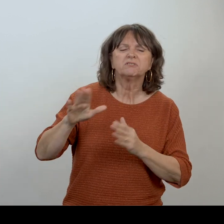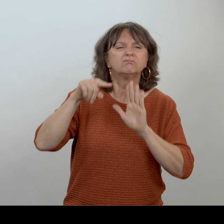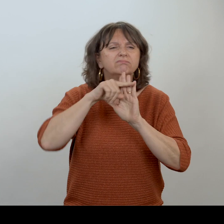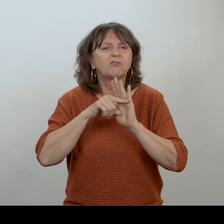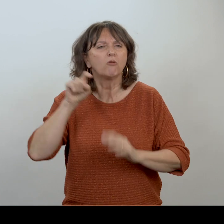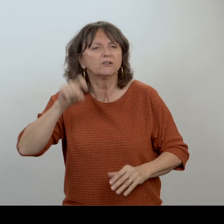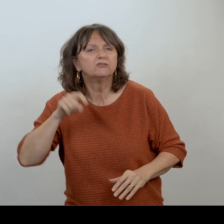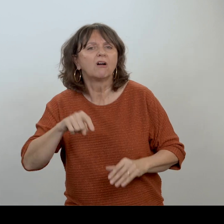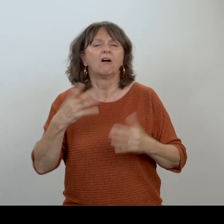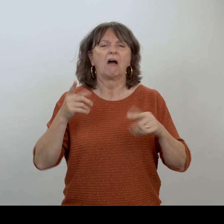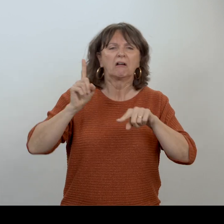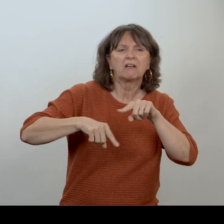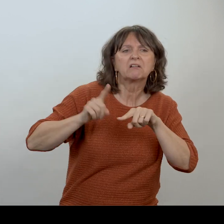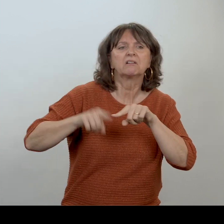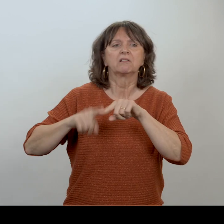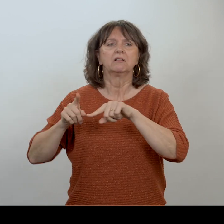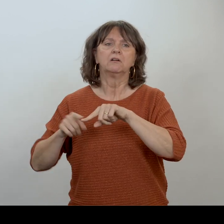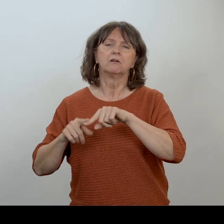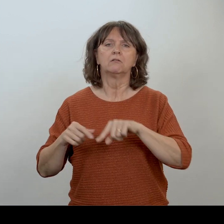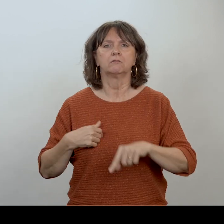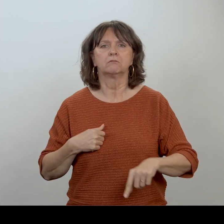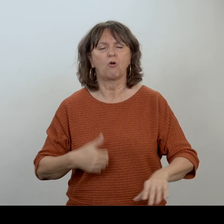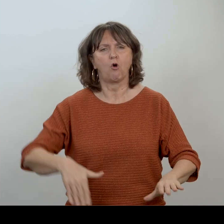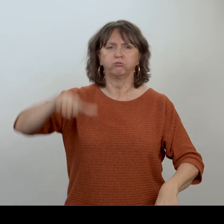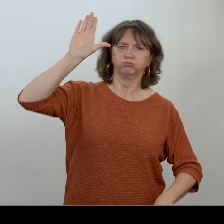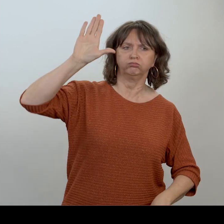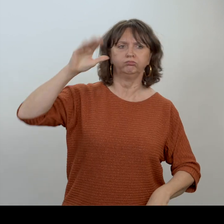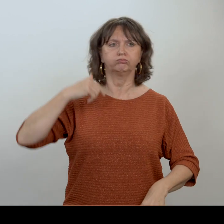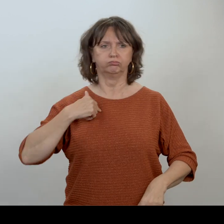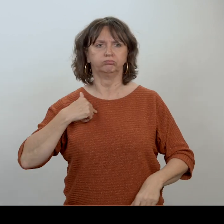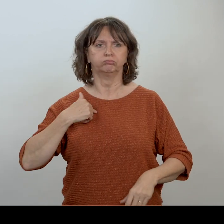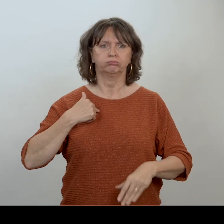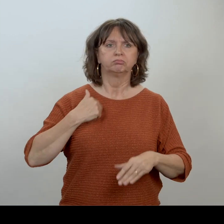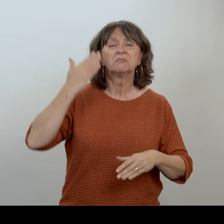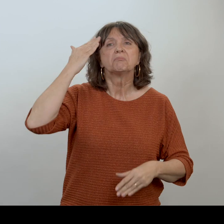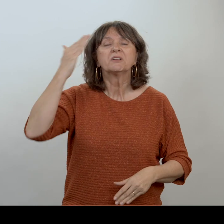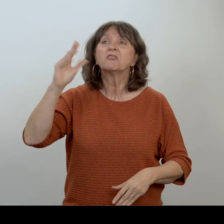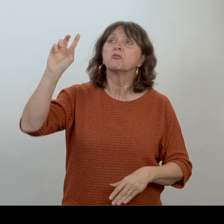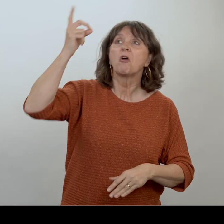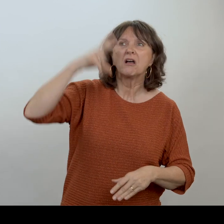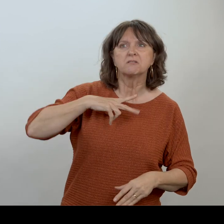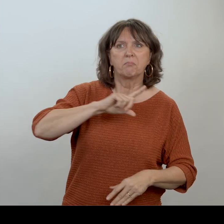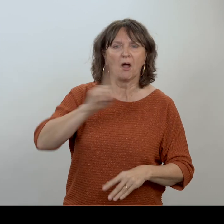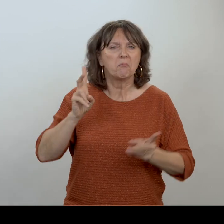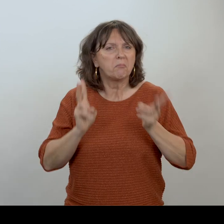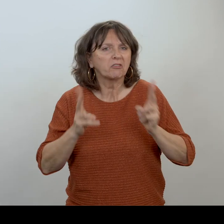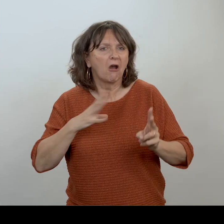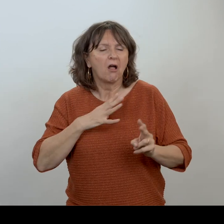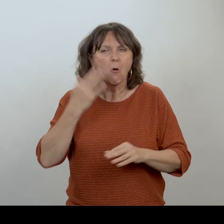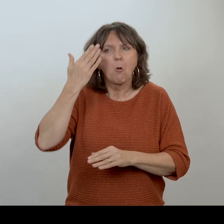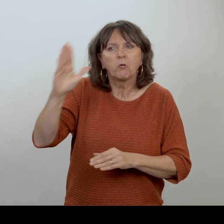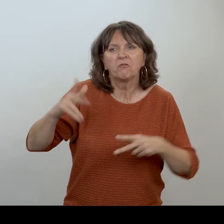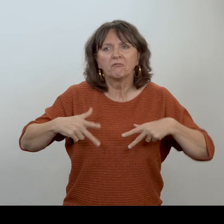pleine d'obligations et d'interdictions. Et je me portais donc volontaire. Si Dieu n'existait pas, la vie aurait une